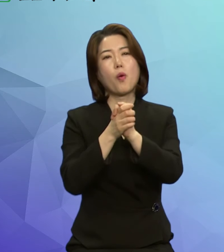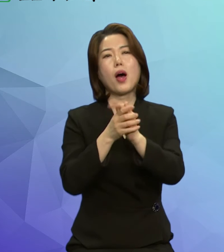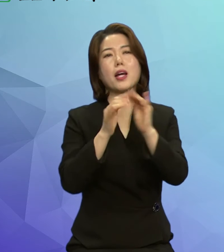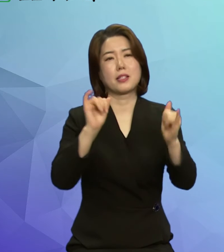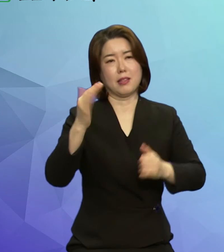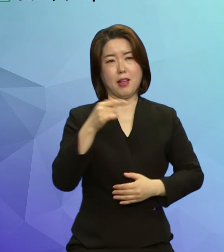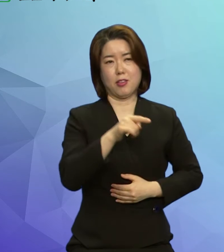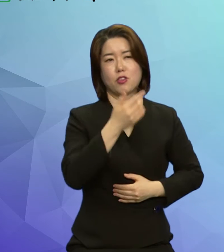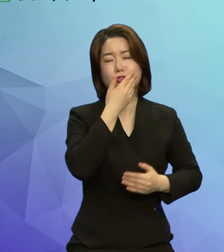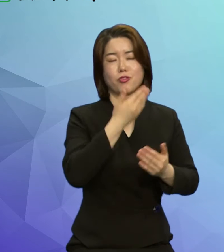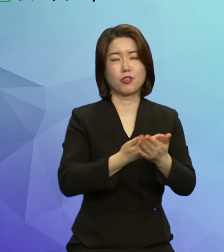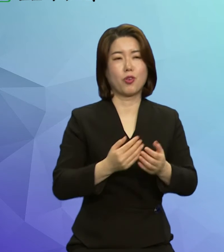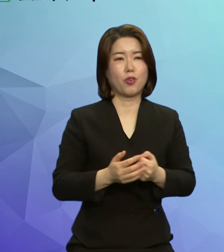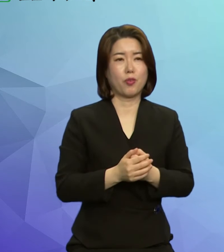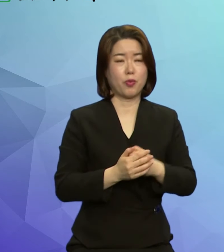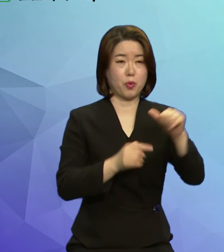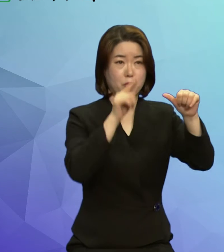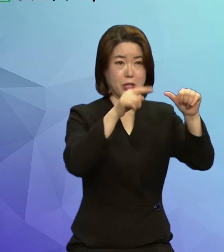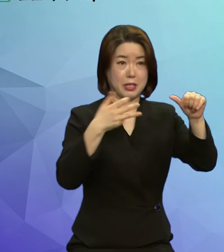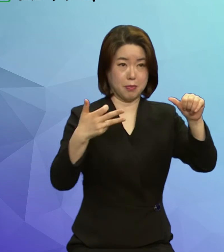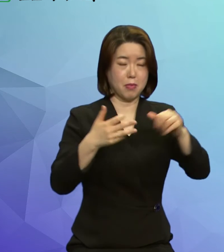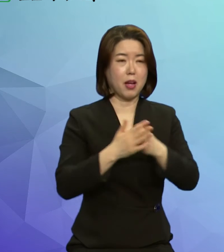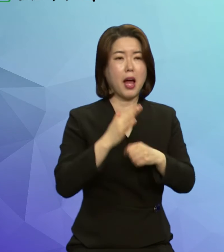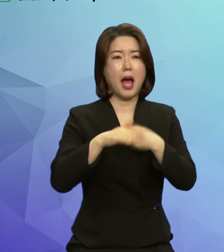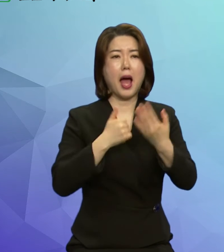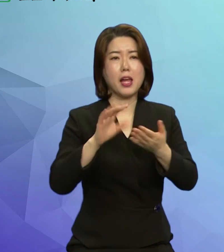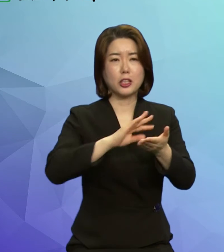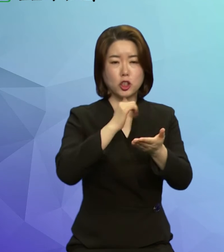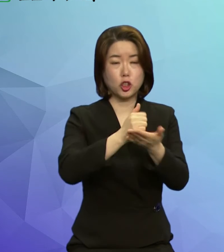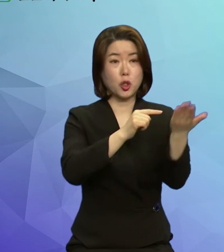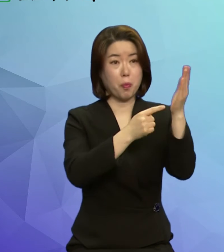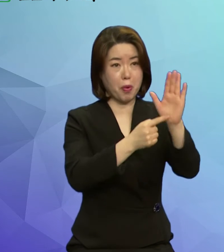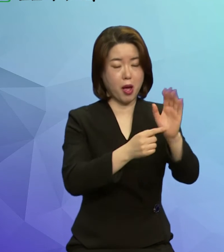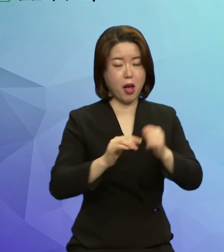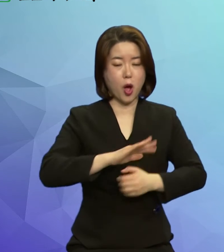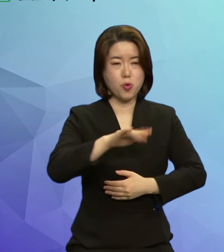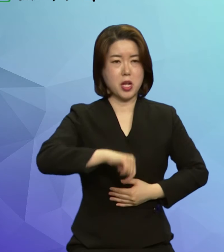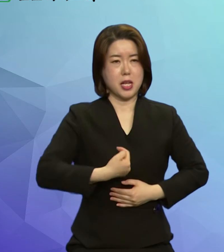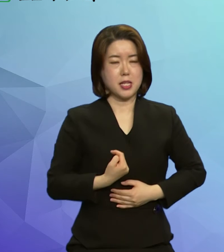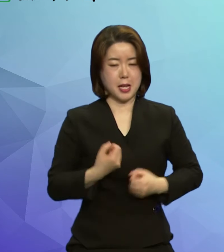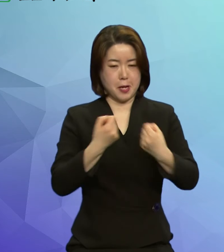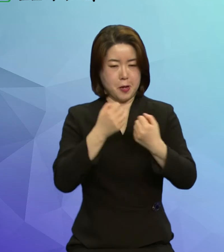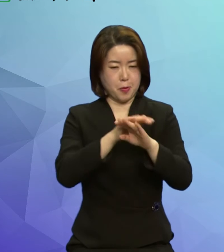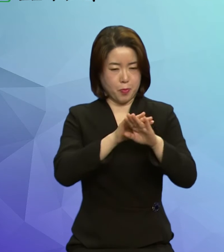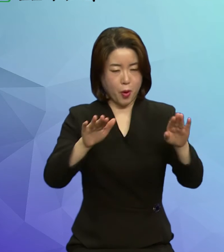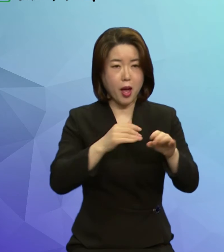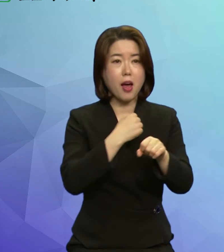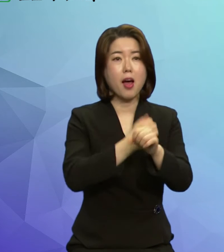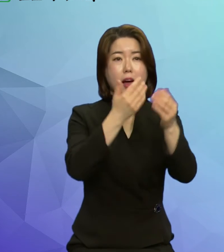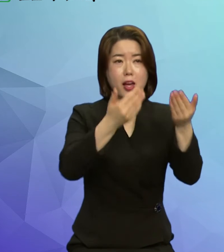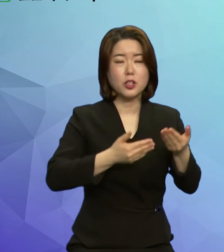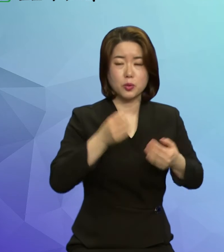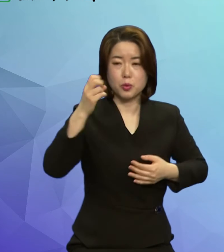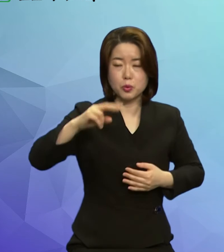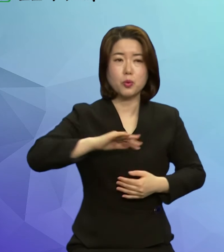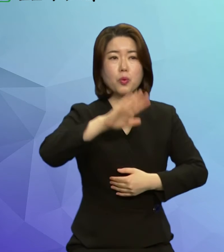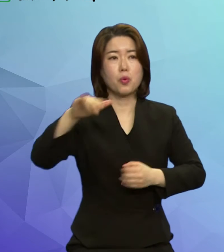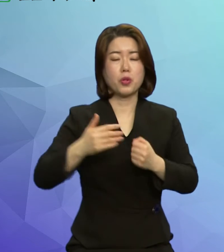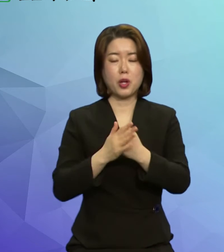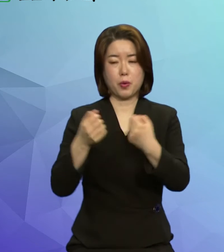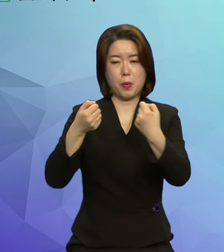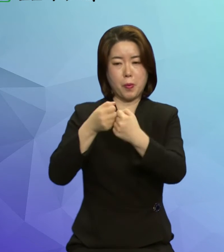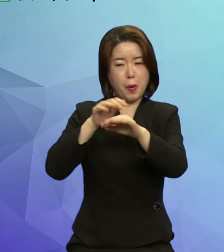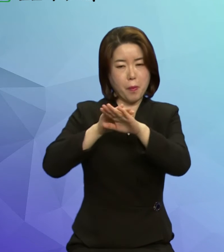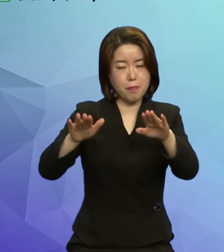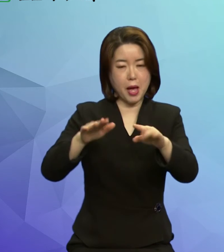18절에 하나님께서는 그리스도를 내세우셔서 우리를 자기와 화해하게 하시고 또 우리에게